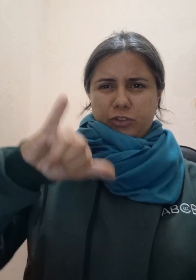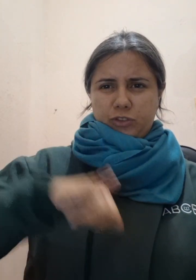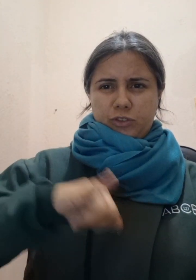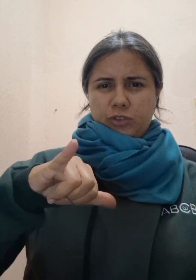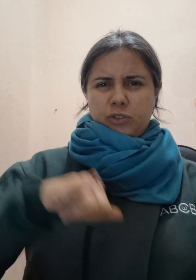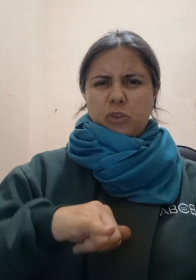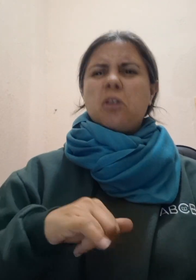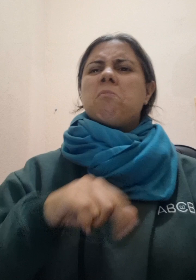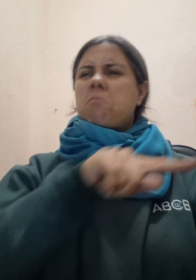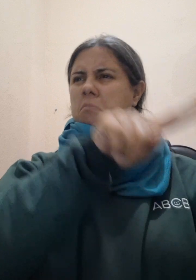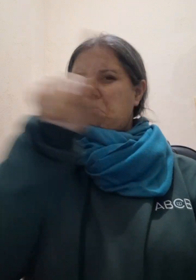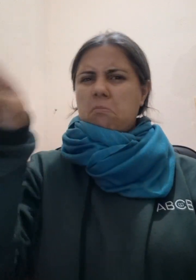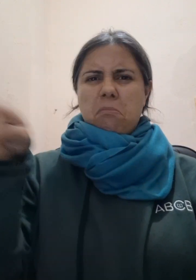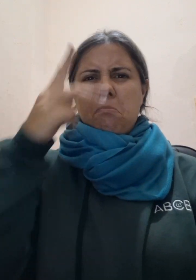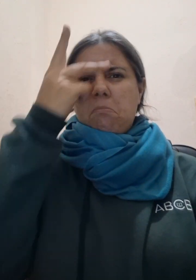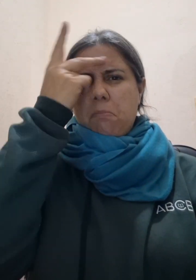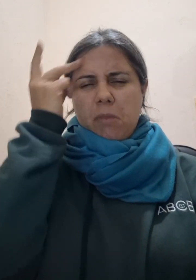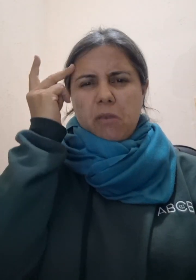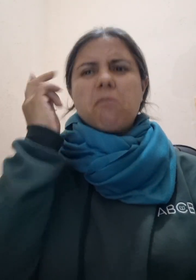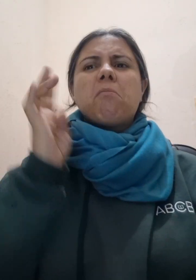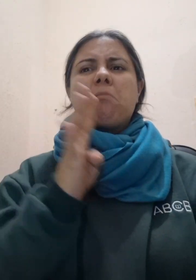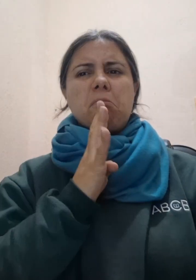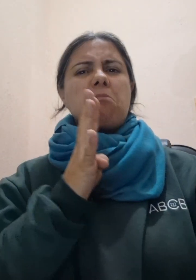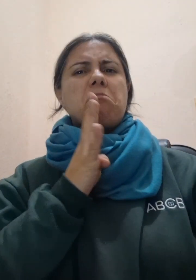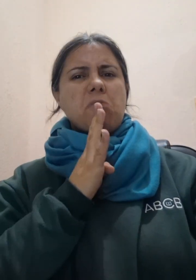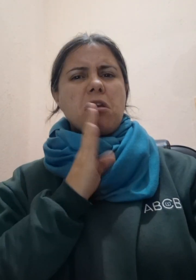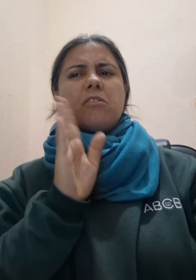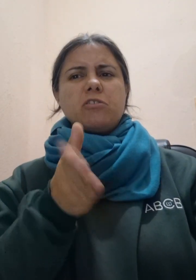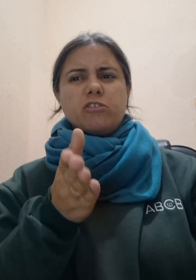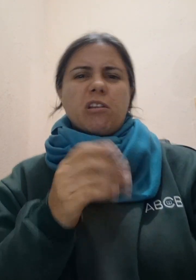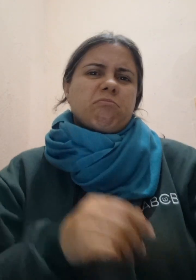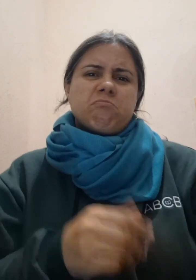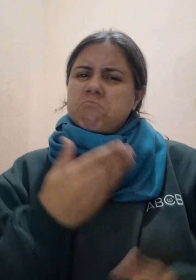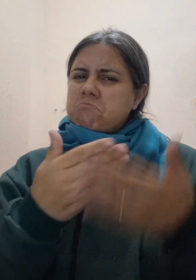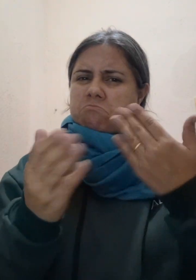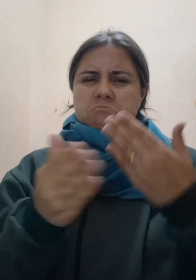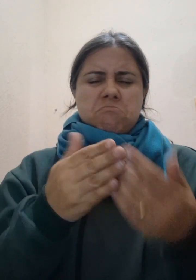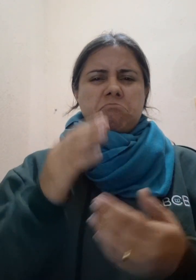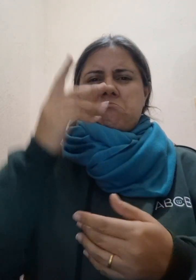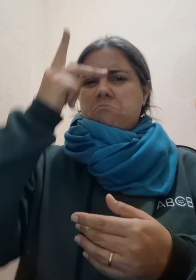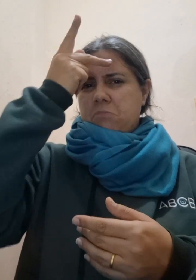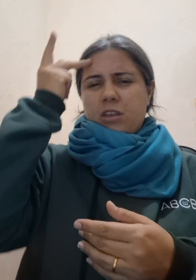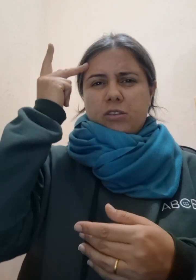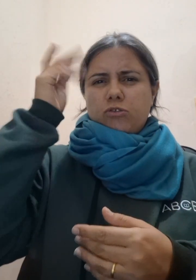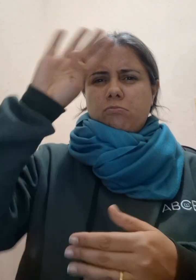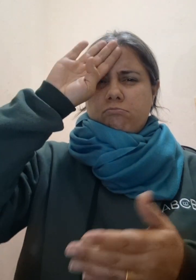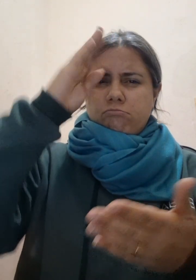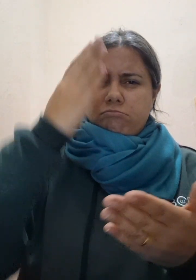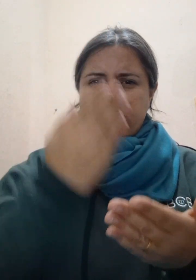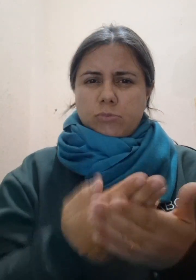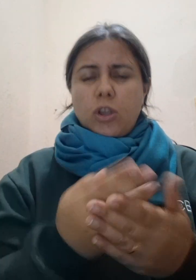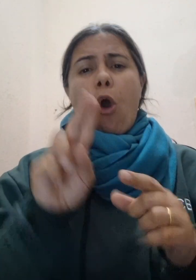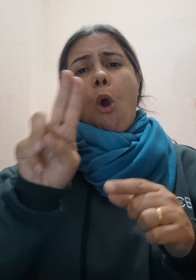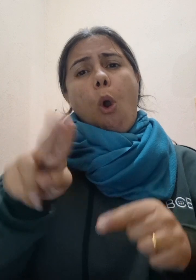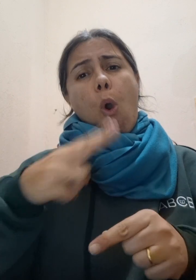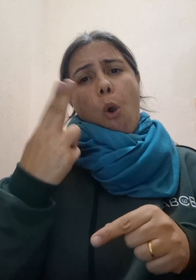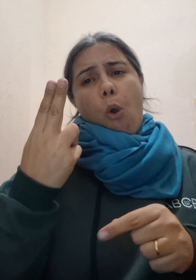A história de Jó, é muito conhecida, pelas pessoas, por pessoas